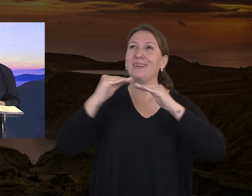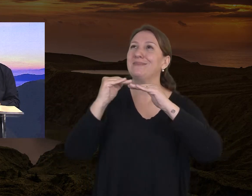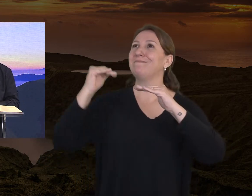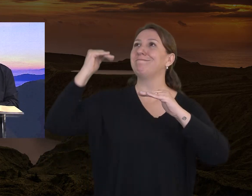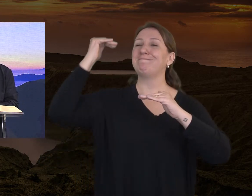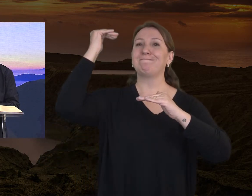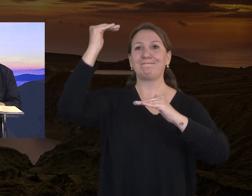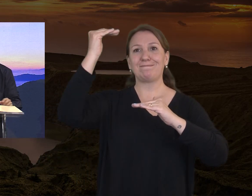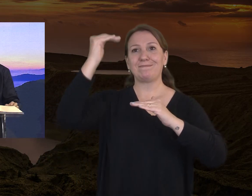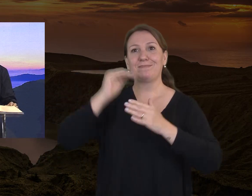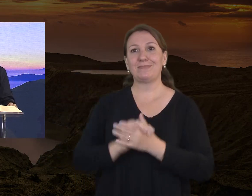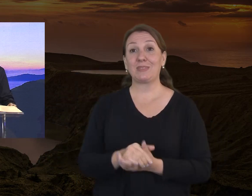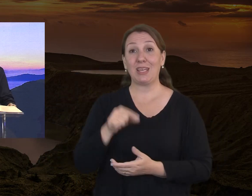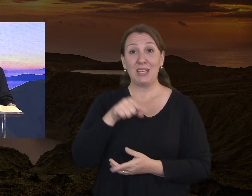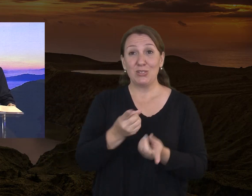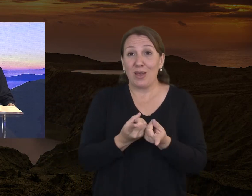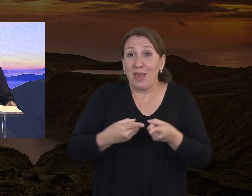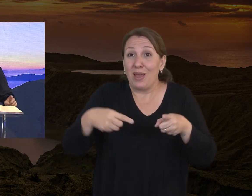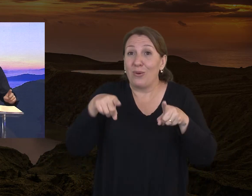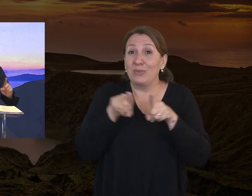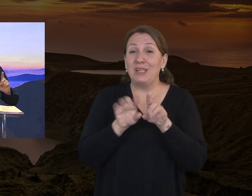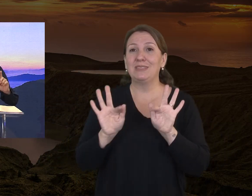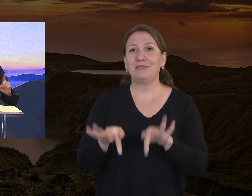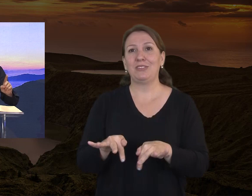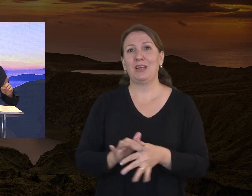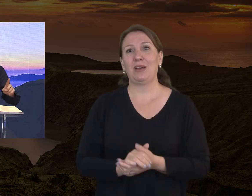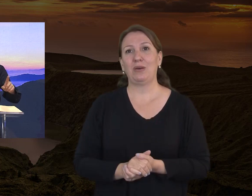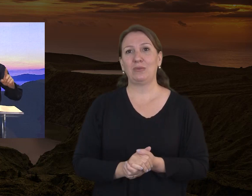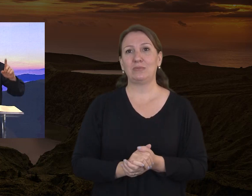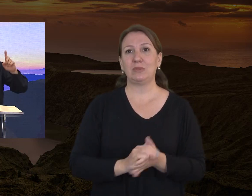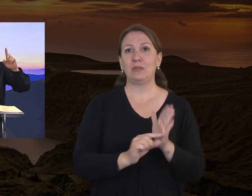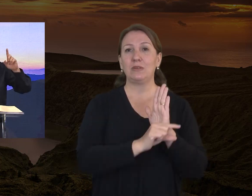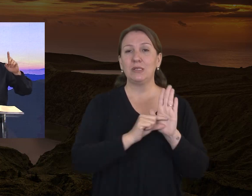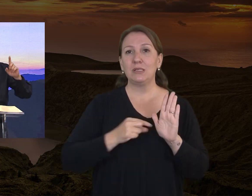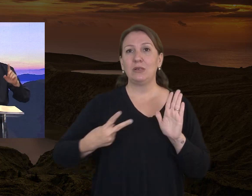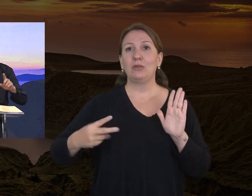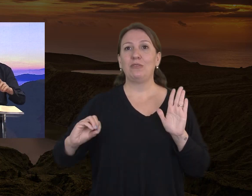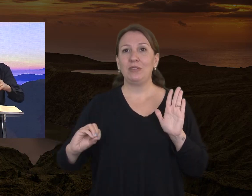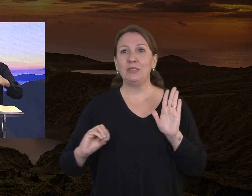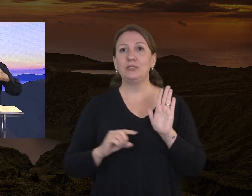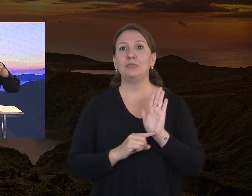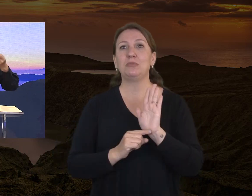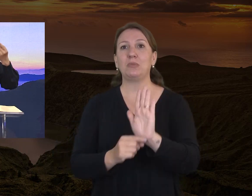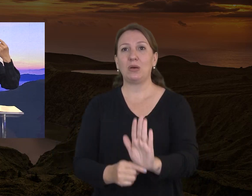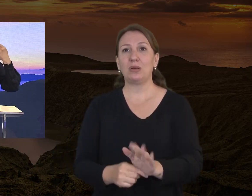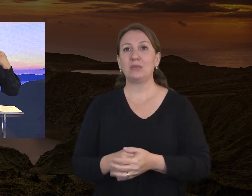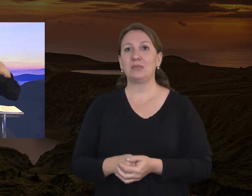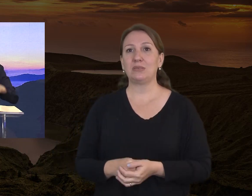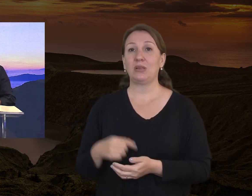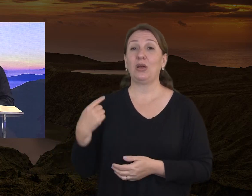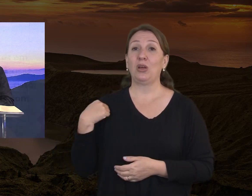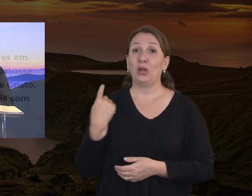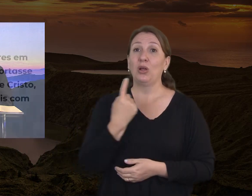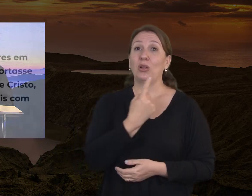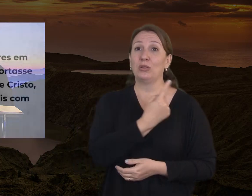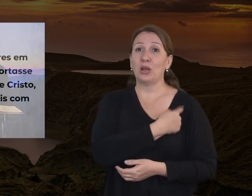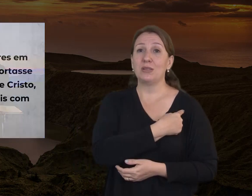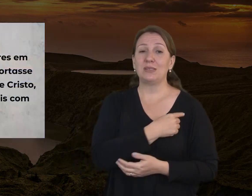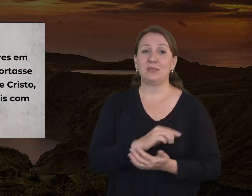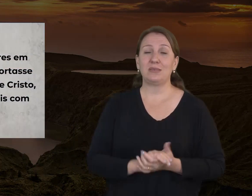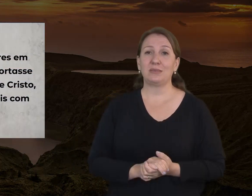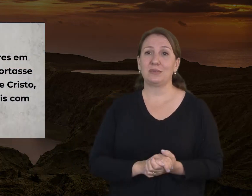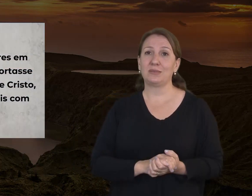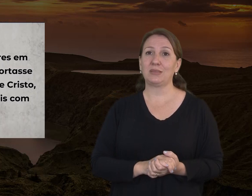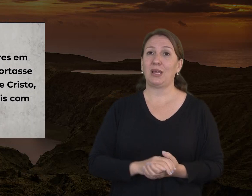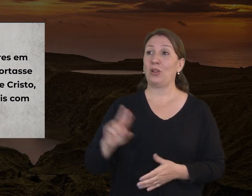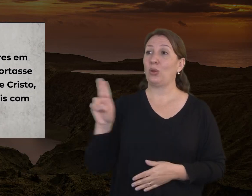reconciliação final. Isso está no versículo 21, versículo 20. De sorte que somos embaixadores em